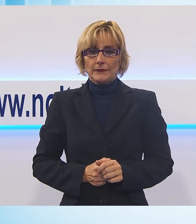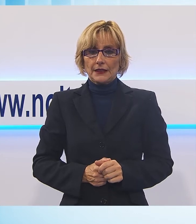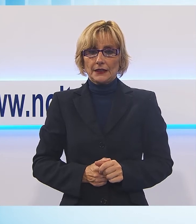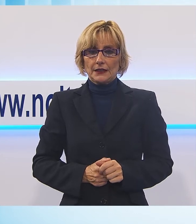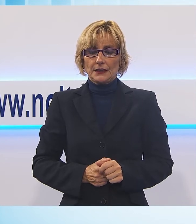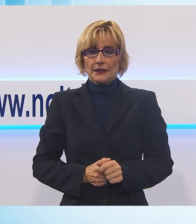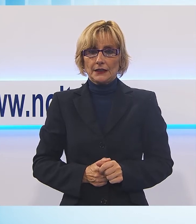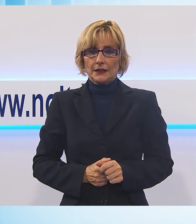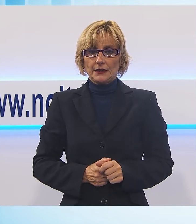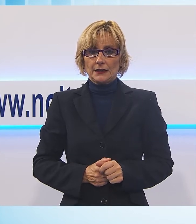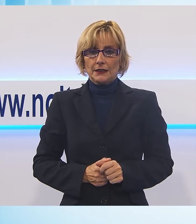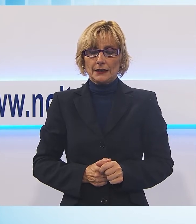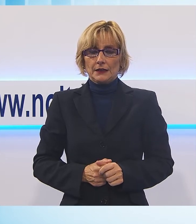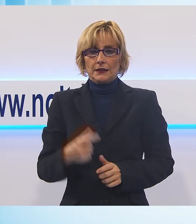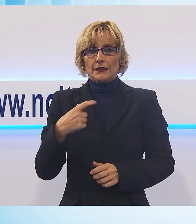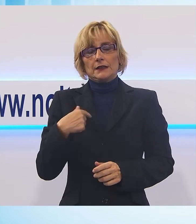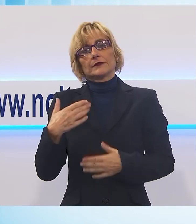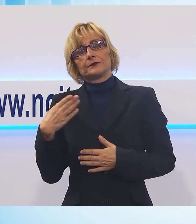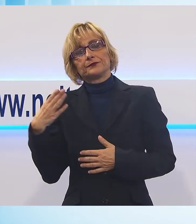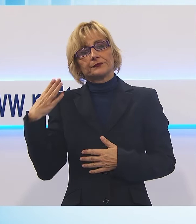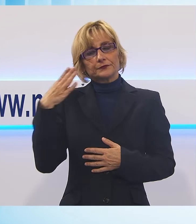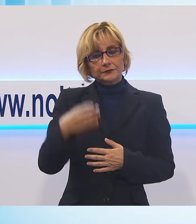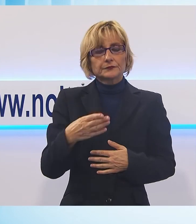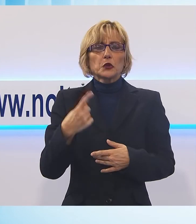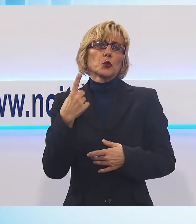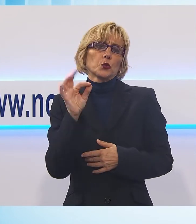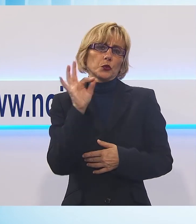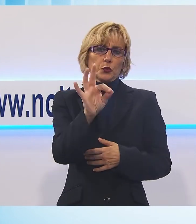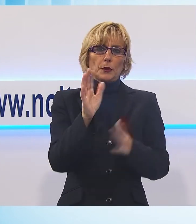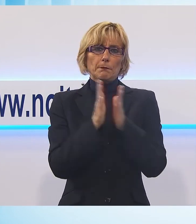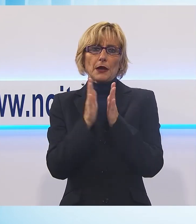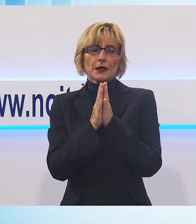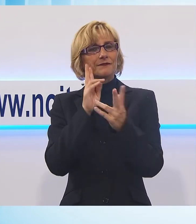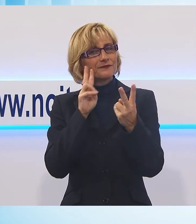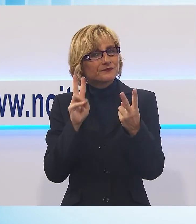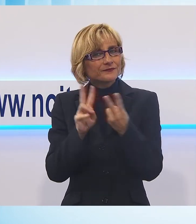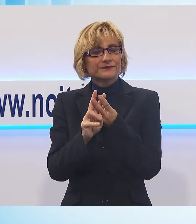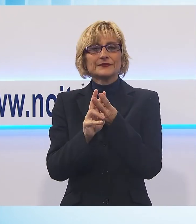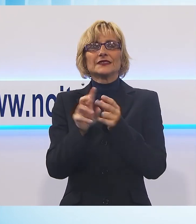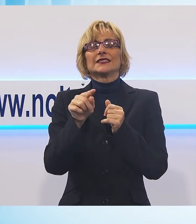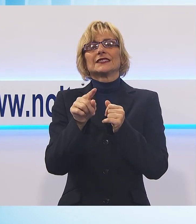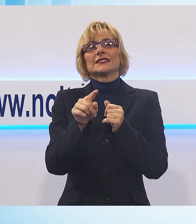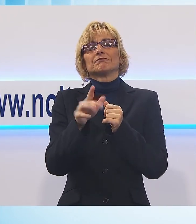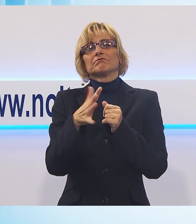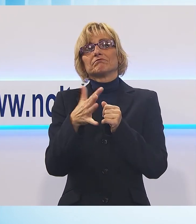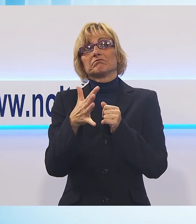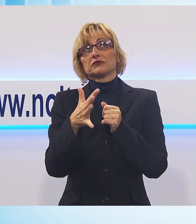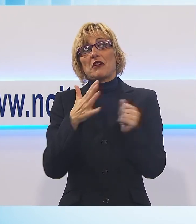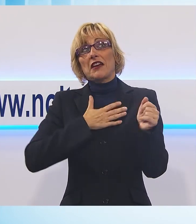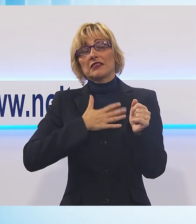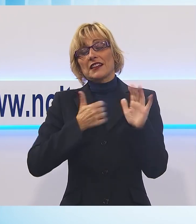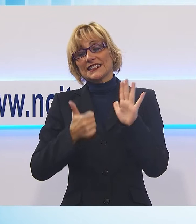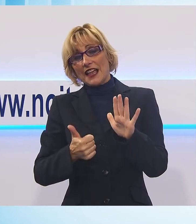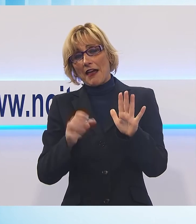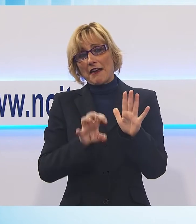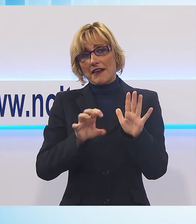Sono andato in una delle nostre parrocche a incontrare i bimbi all'incirca di 6-7